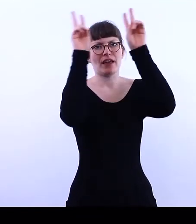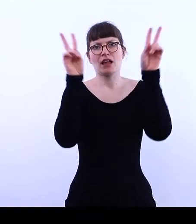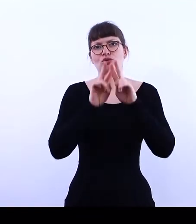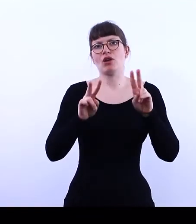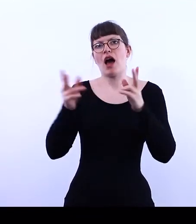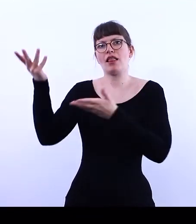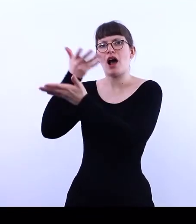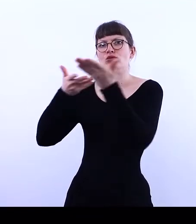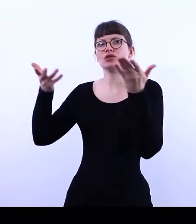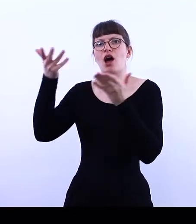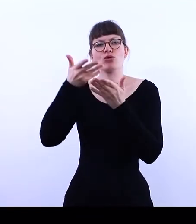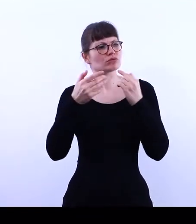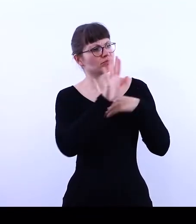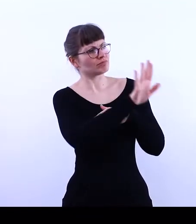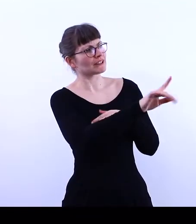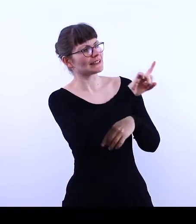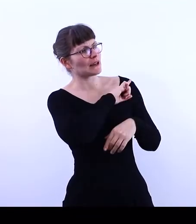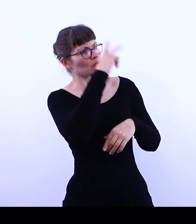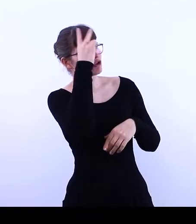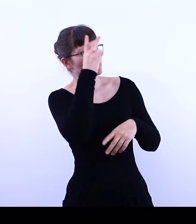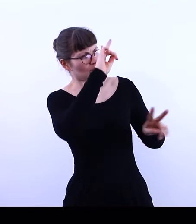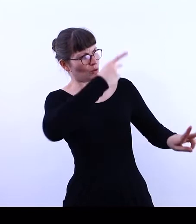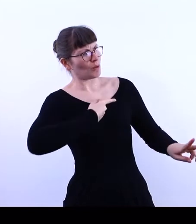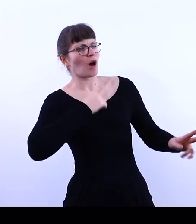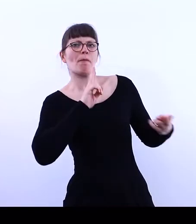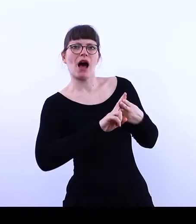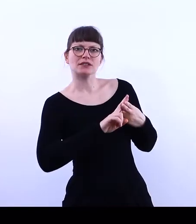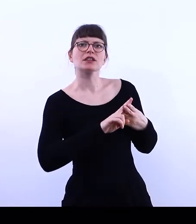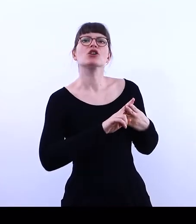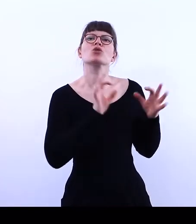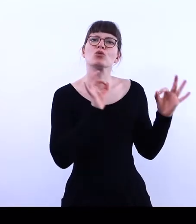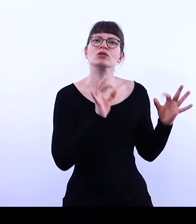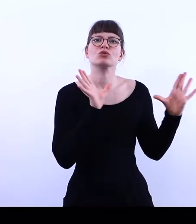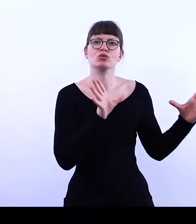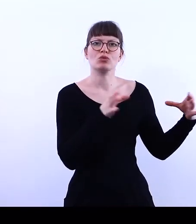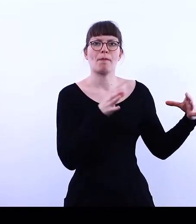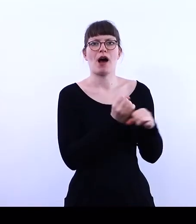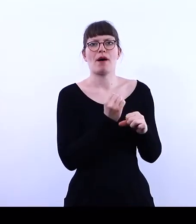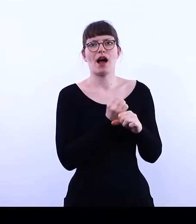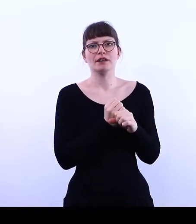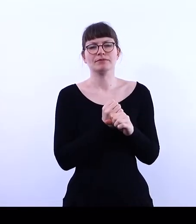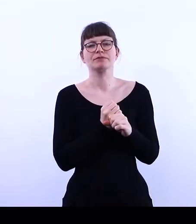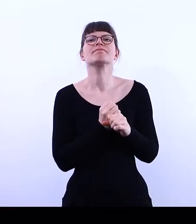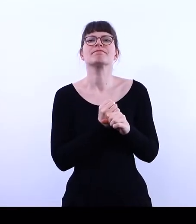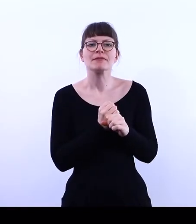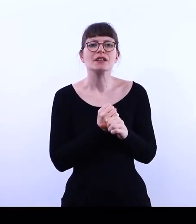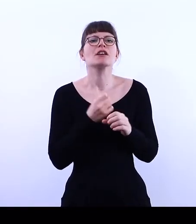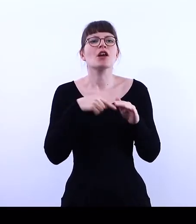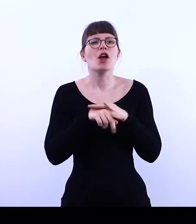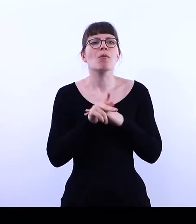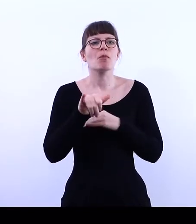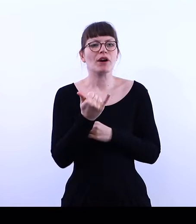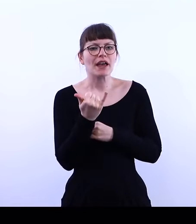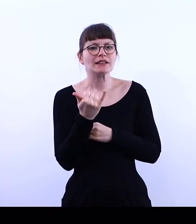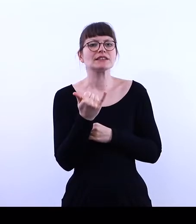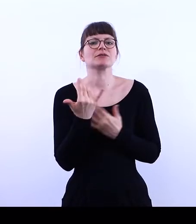das passte sehr, sehr gut vom Selbstverständnis. Und wir haben uns dann eben überlegt, zusammenzuarbeiten in dem Projekt, was sich nennt Remix. Jugend